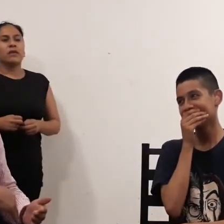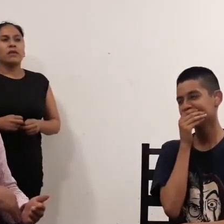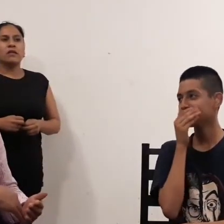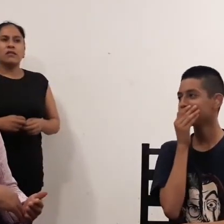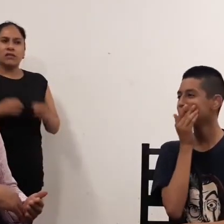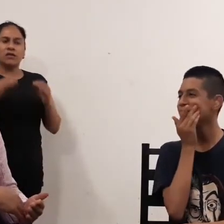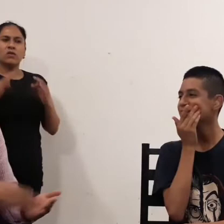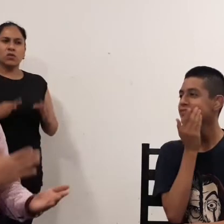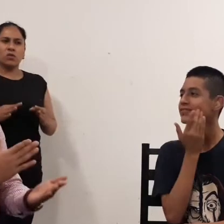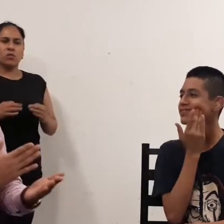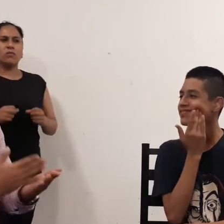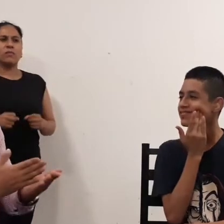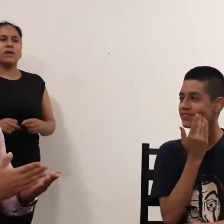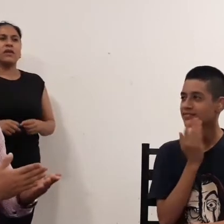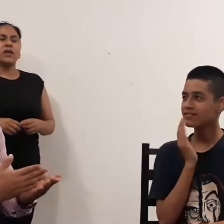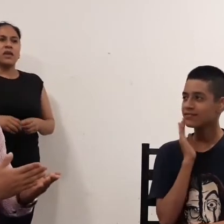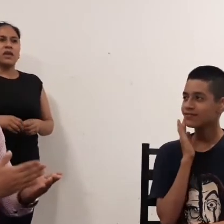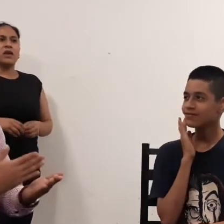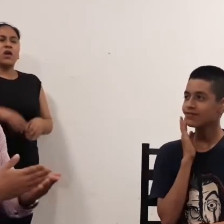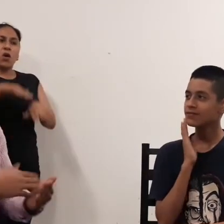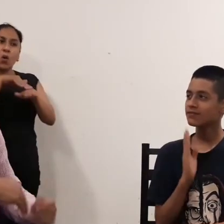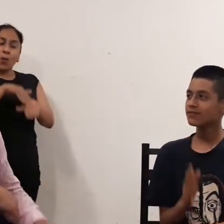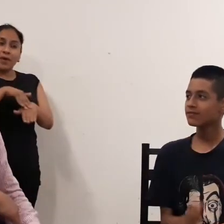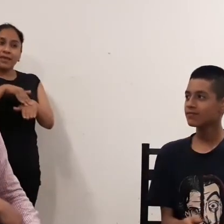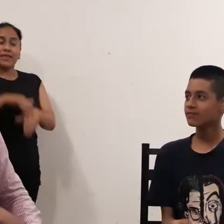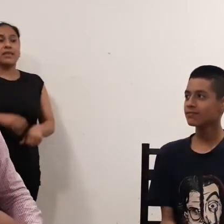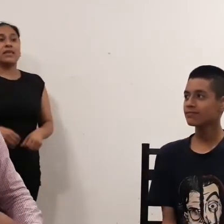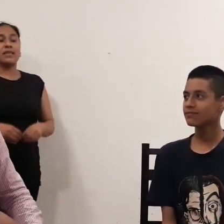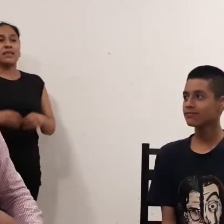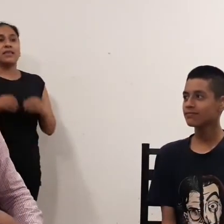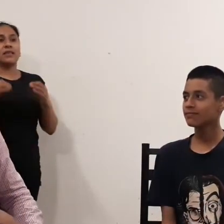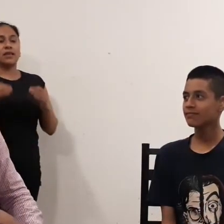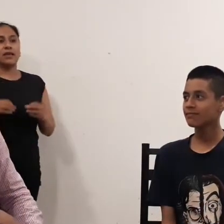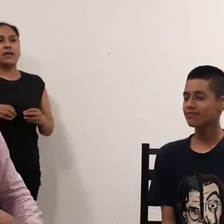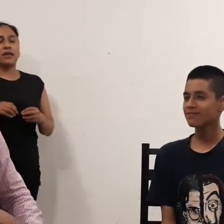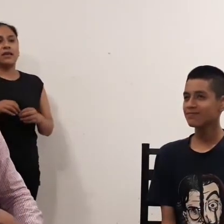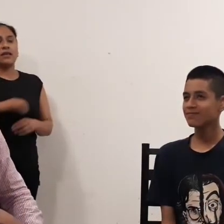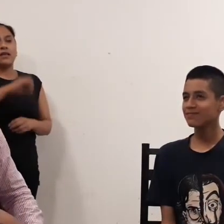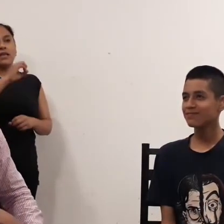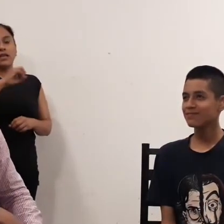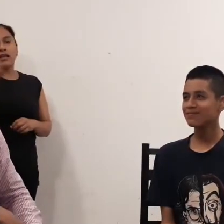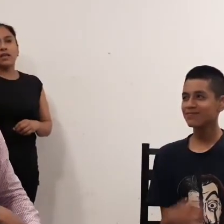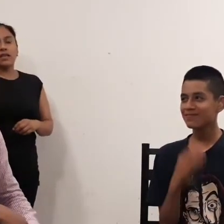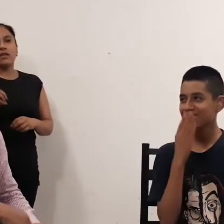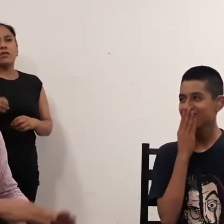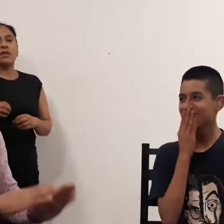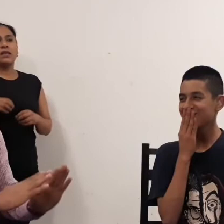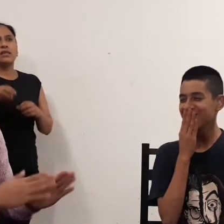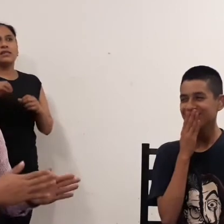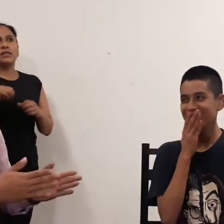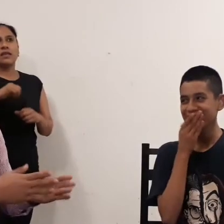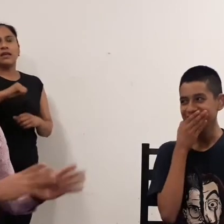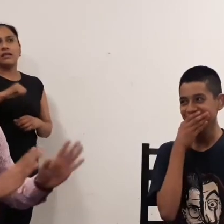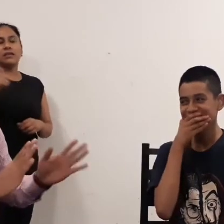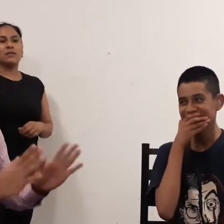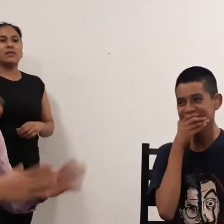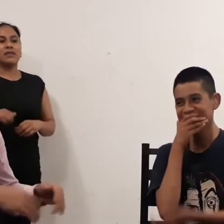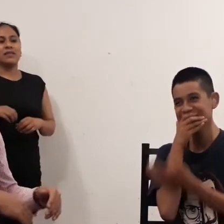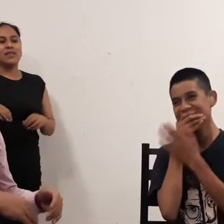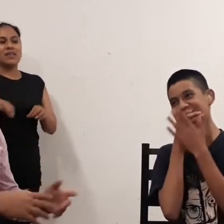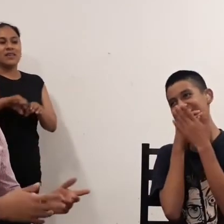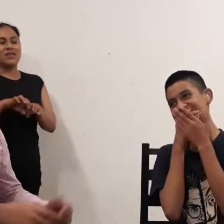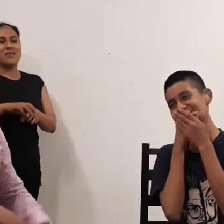poco más las reglas, se ve a lo mejor obligado a cumplir con las actividades, ¿no? Porque sí, como papá dice, hoy no